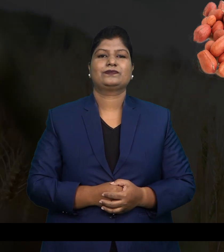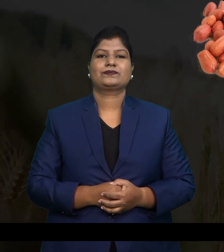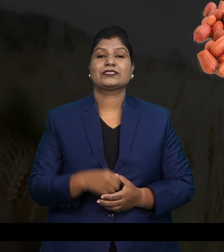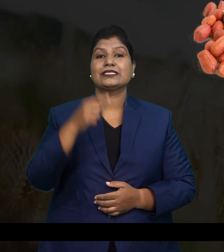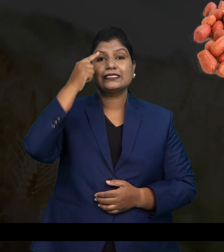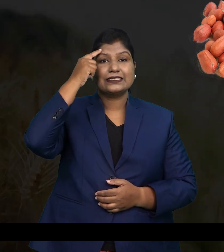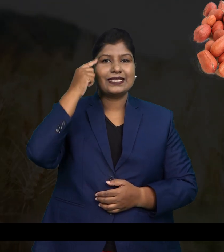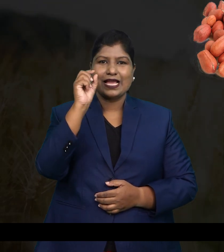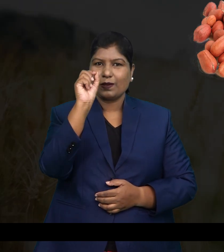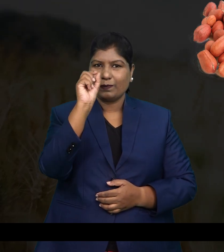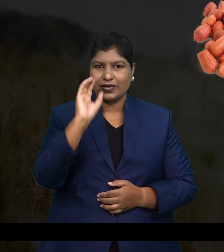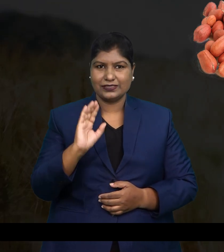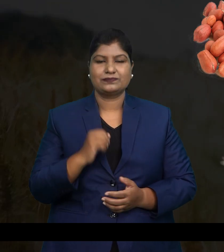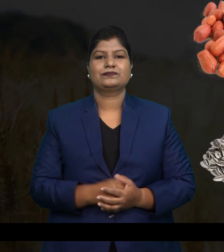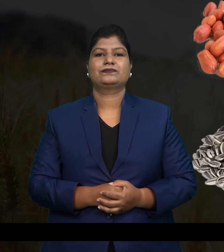मोहरी,